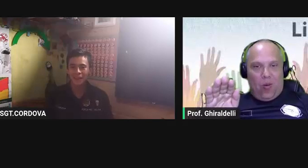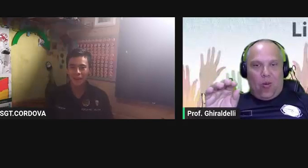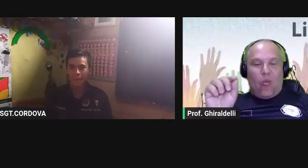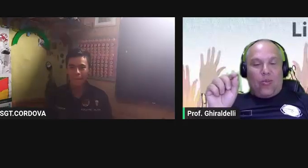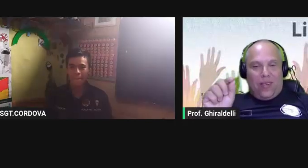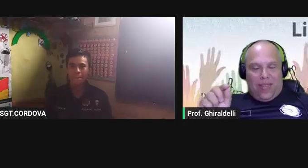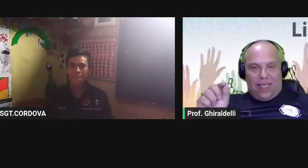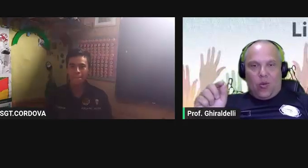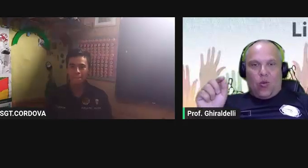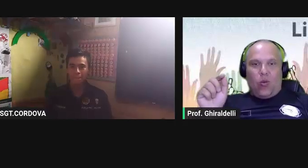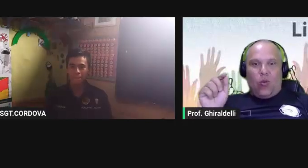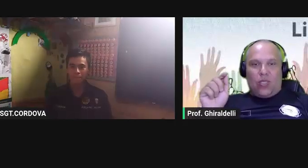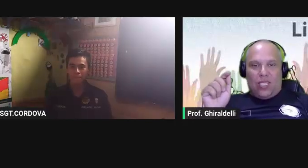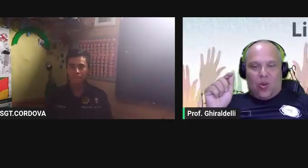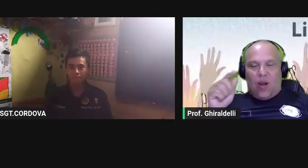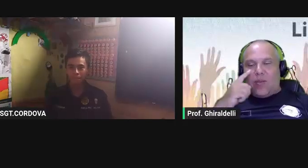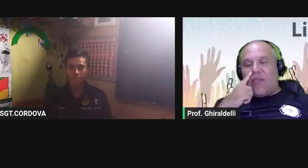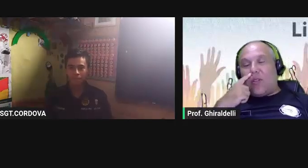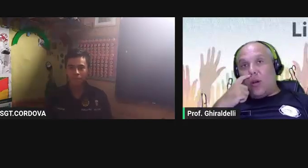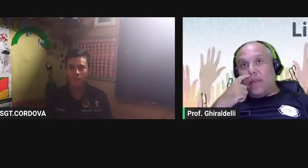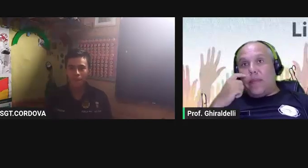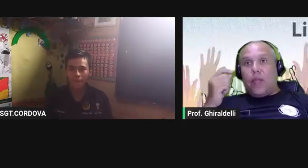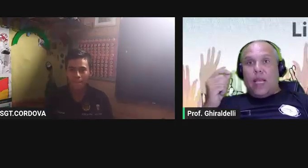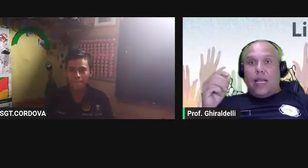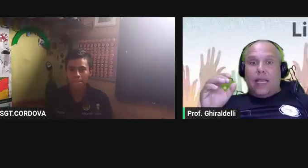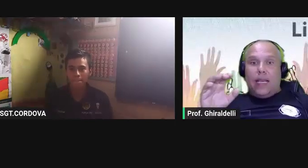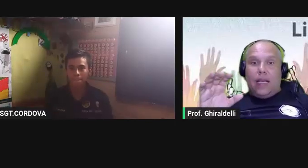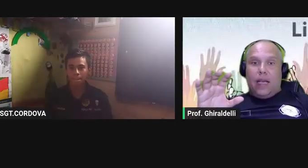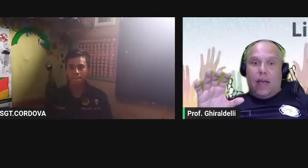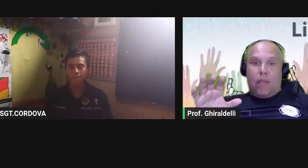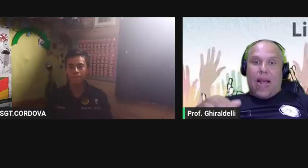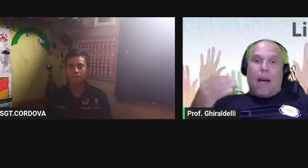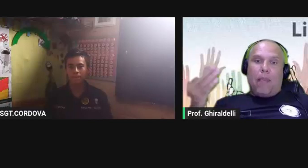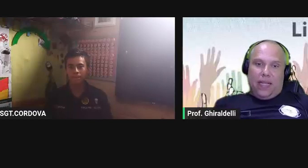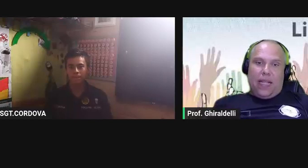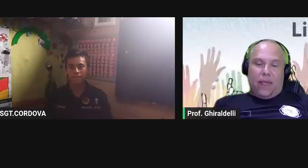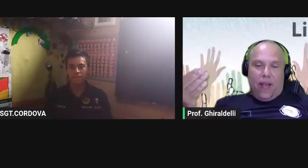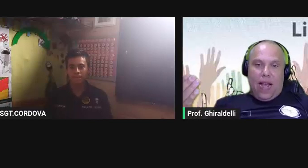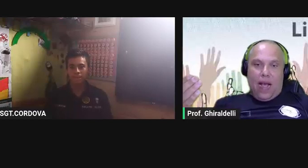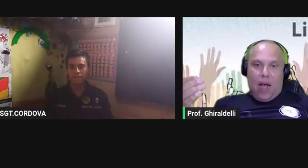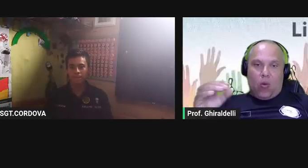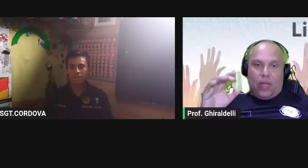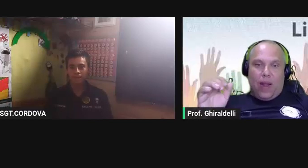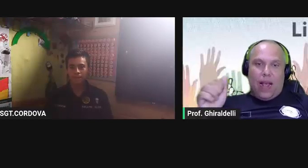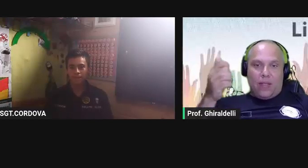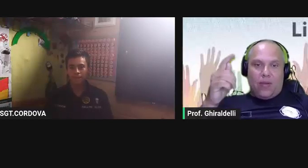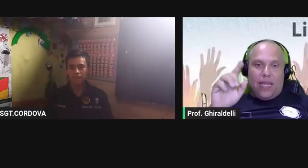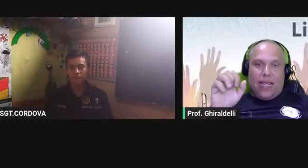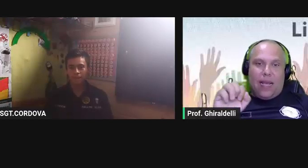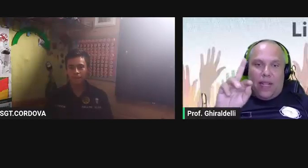Uma observação que o Sargento Córdova falou é que para aprender a falar algumas palavras, você tem que aprender